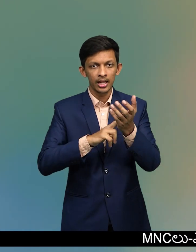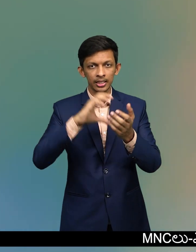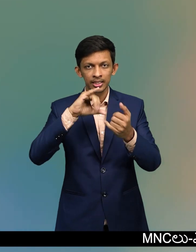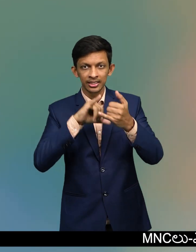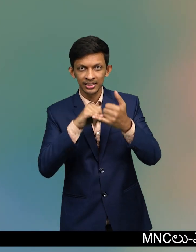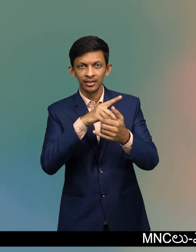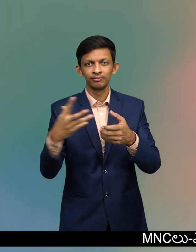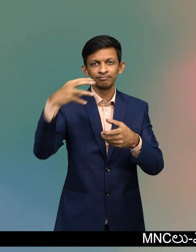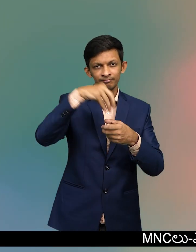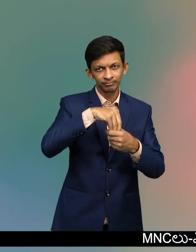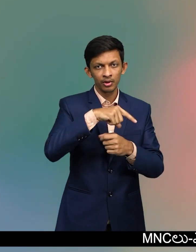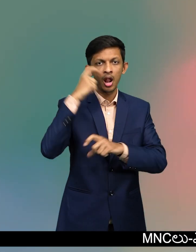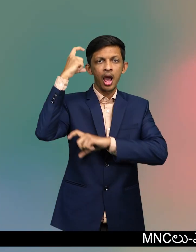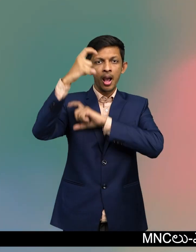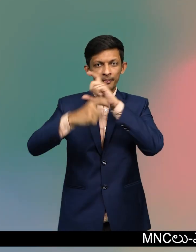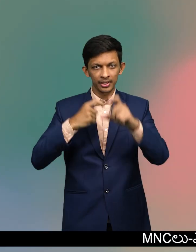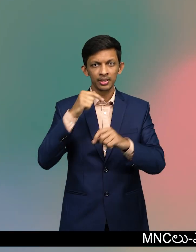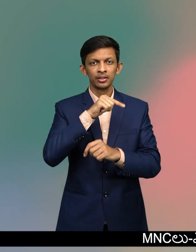ఎంఎన్సీలు, మల్టీనేషనల్ కార్పొరేషన్.